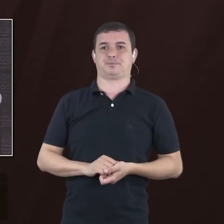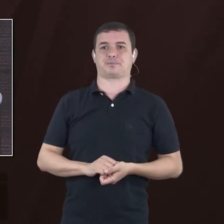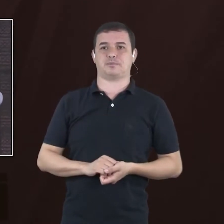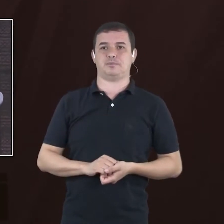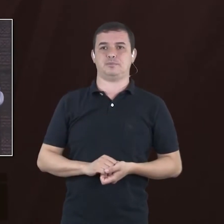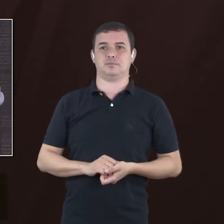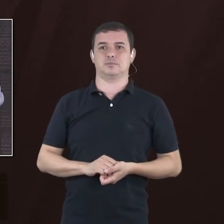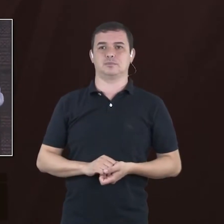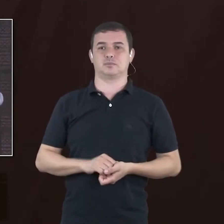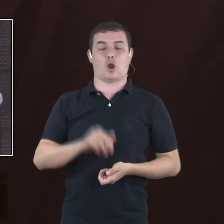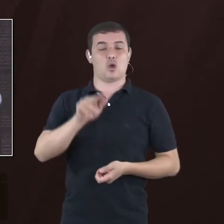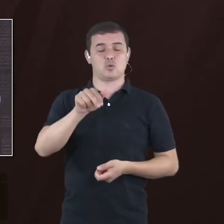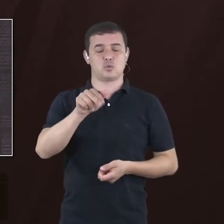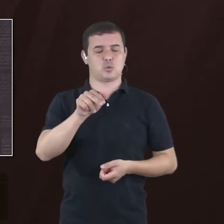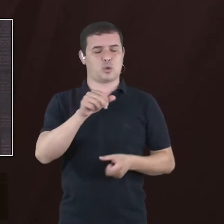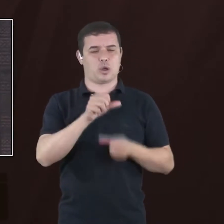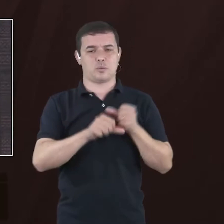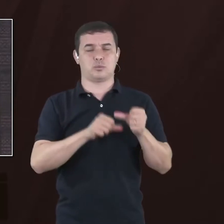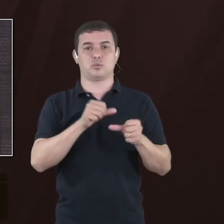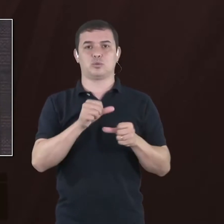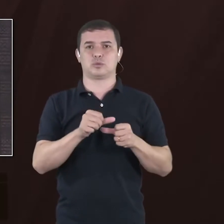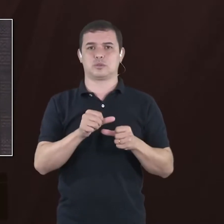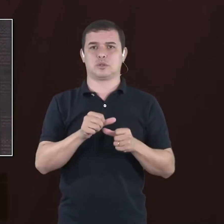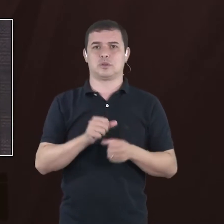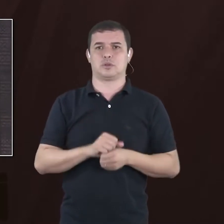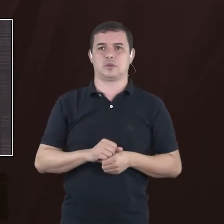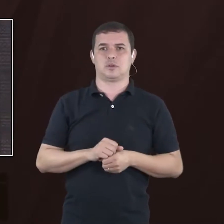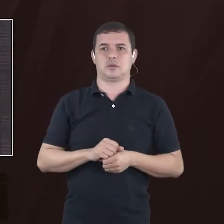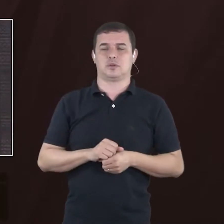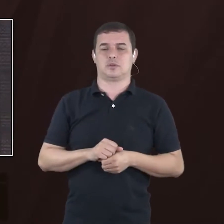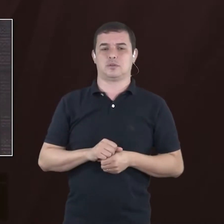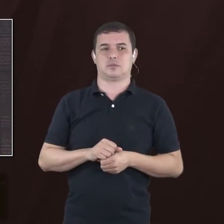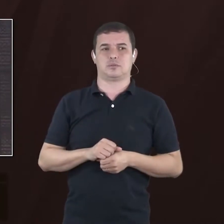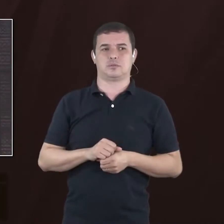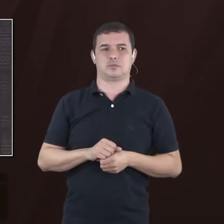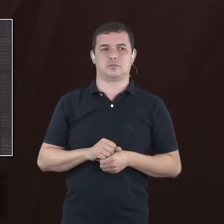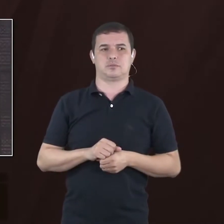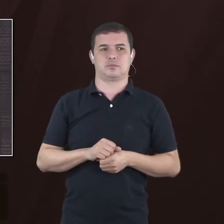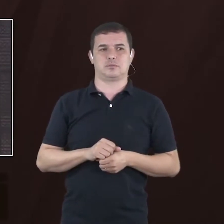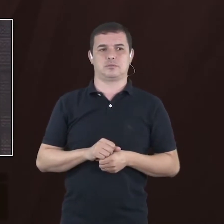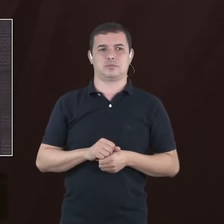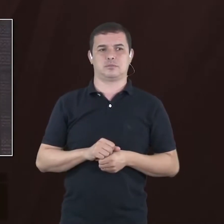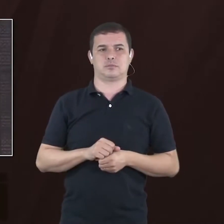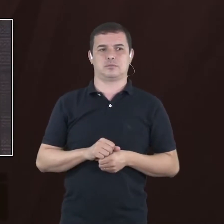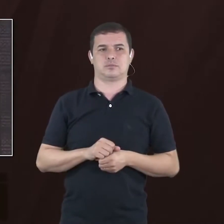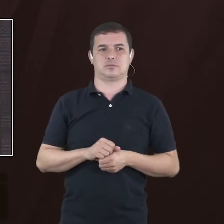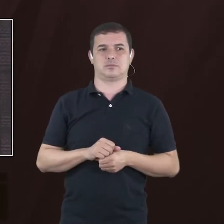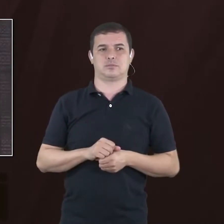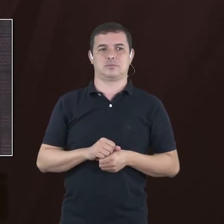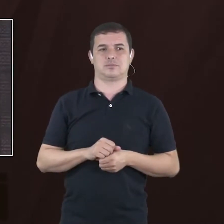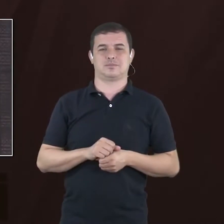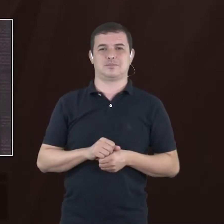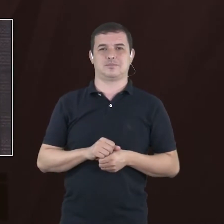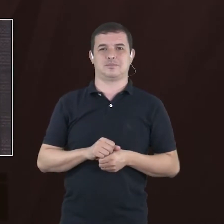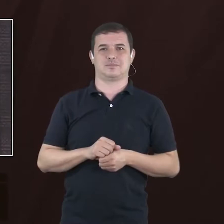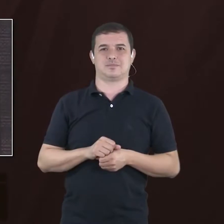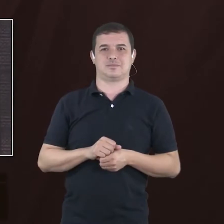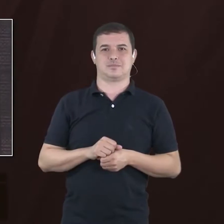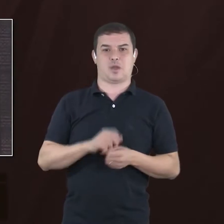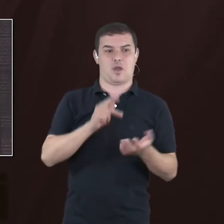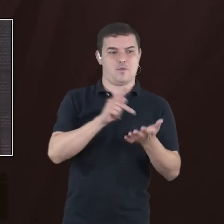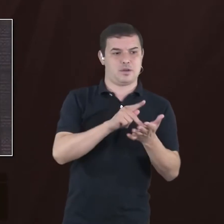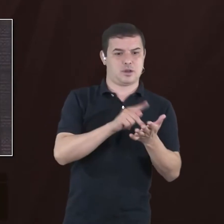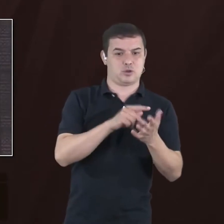como é que fala? Não se negocia. A verdade do Evangelho é a verdade do Evangelho. Ó Senhor